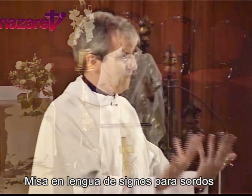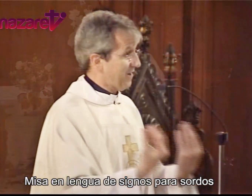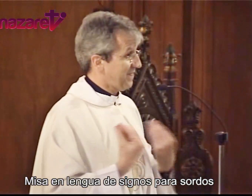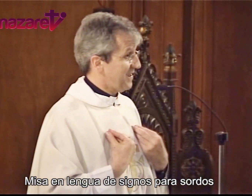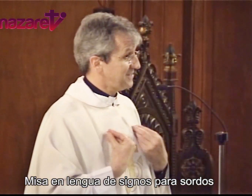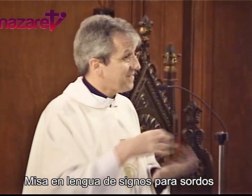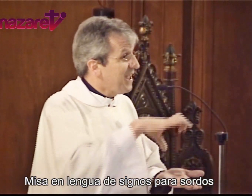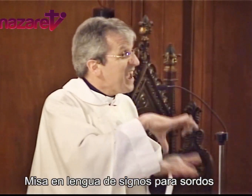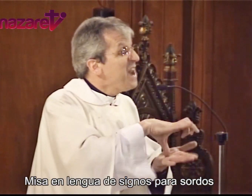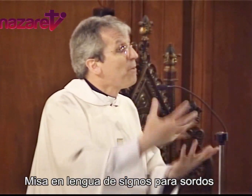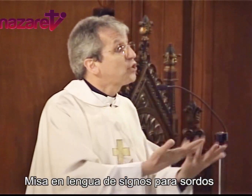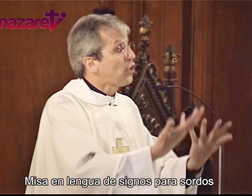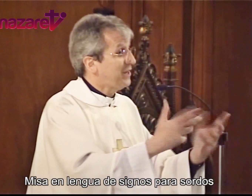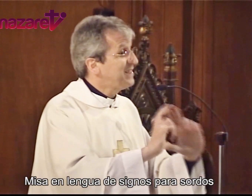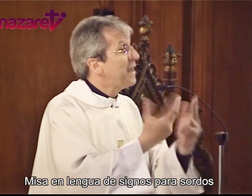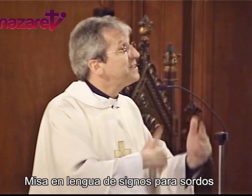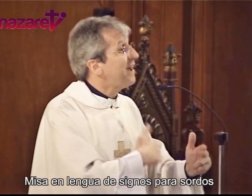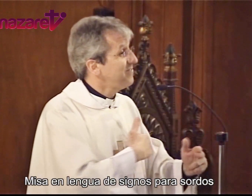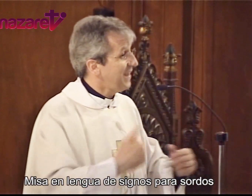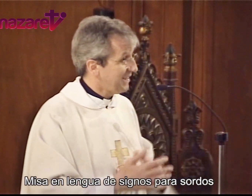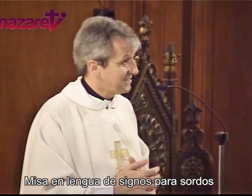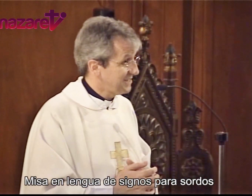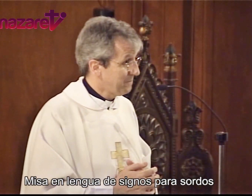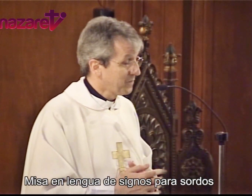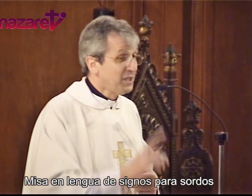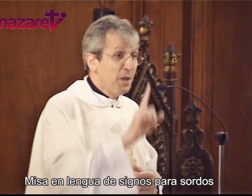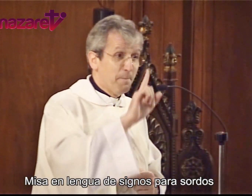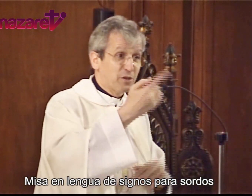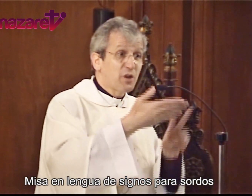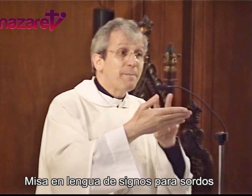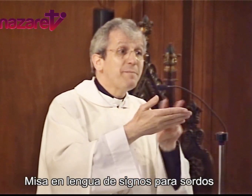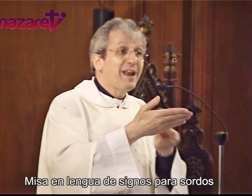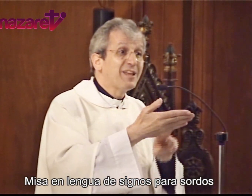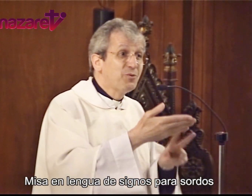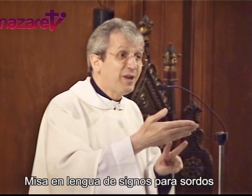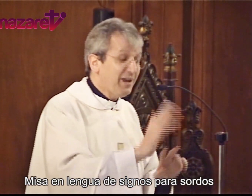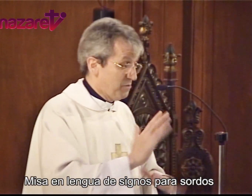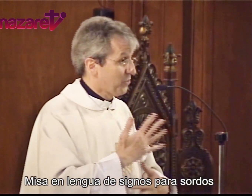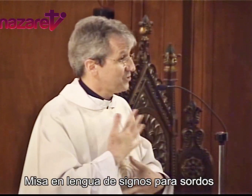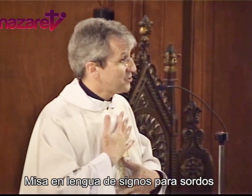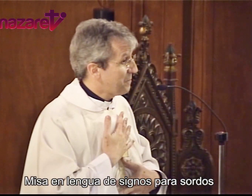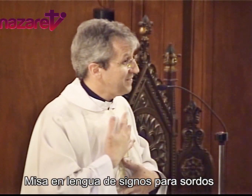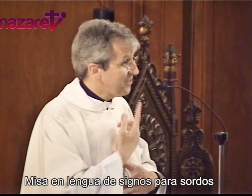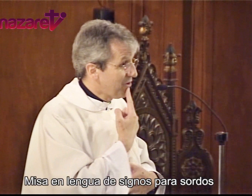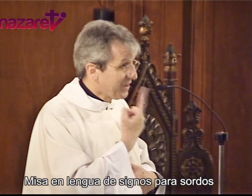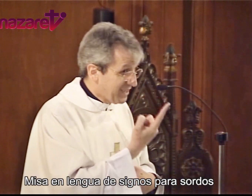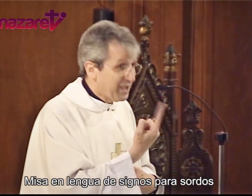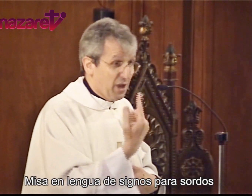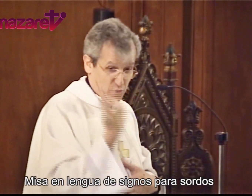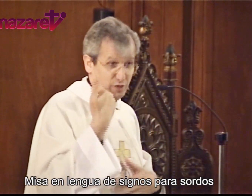fuerza Es decir El motor De la vida De la iglesia Por eso La primera lectura A lo mejor Nos ha sorprendido Que lo